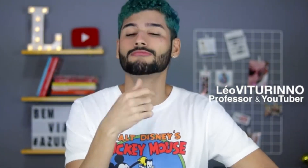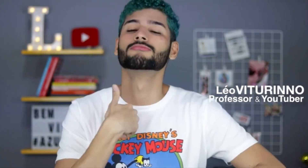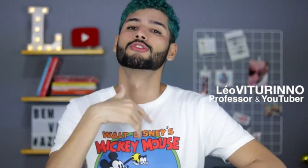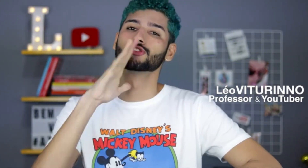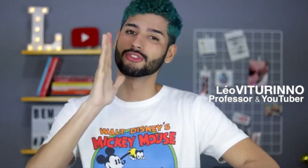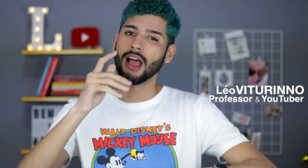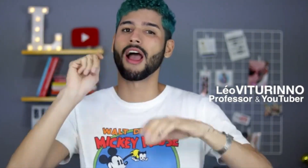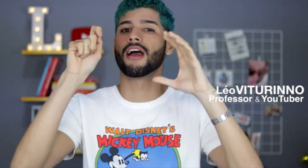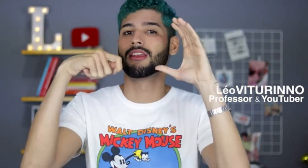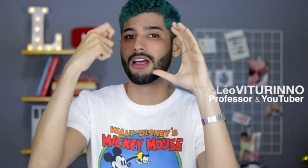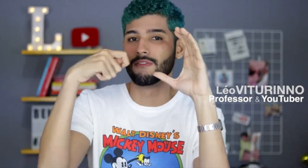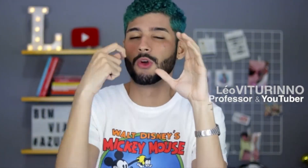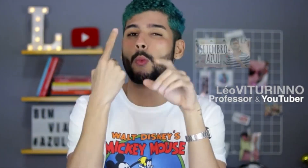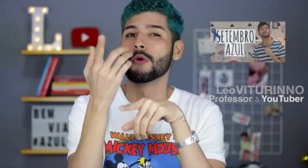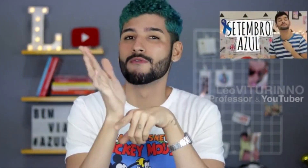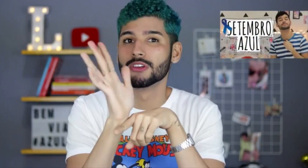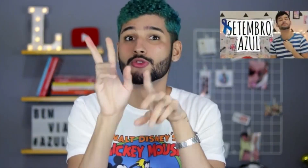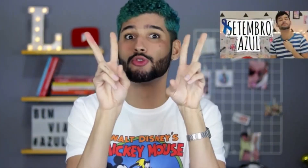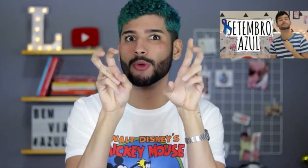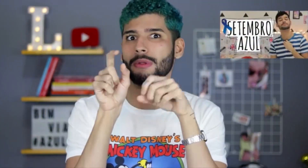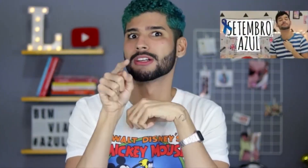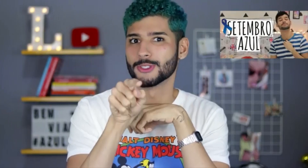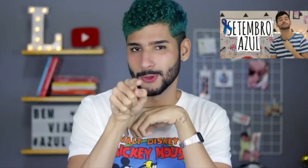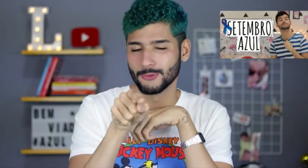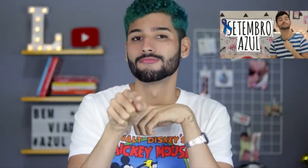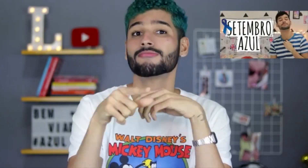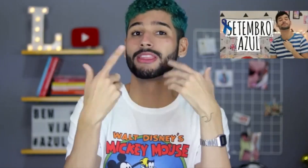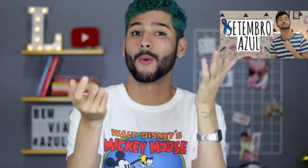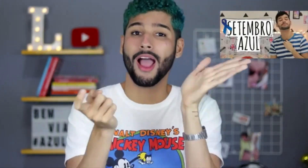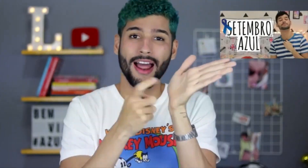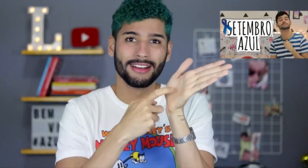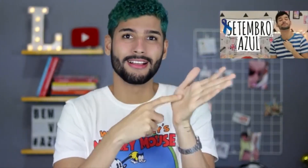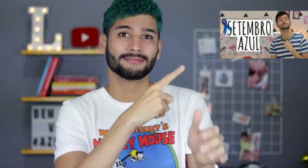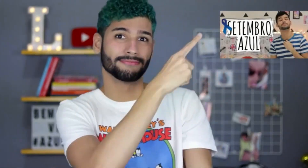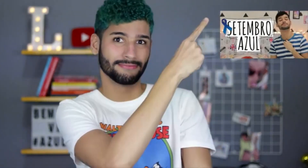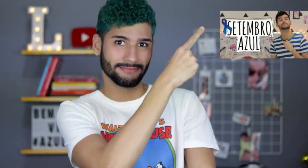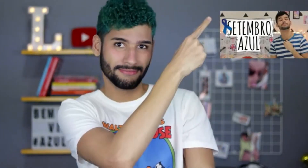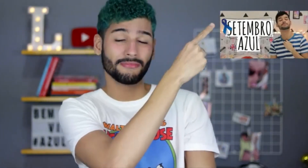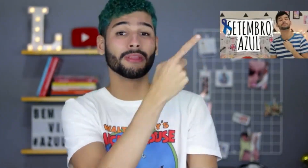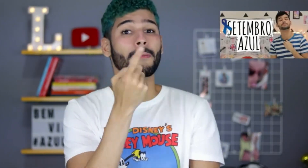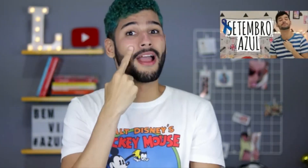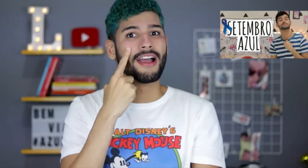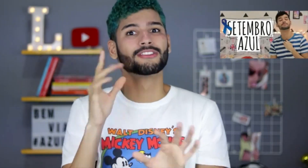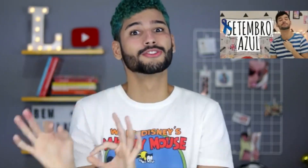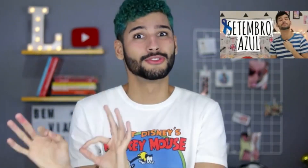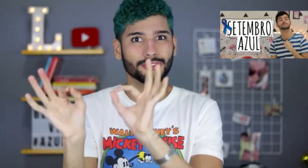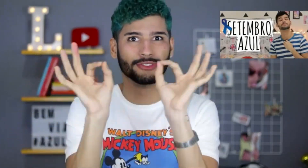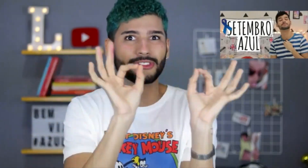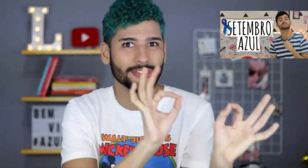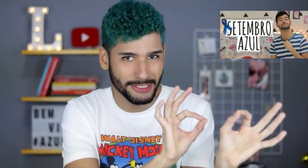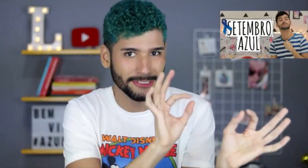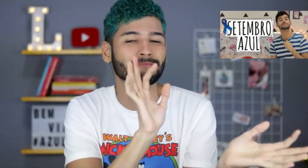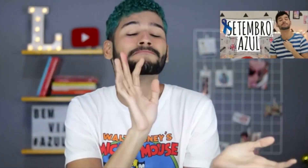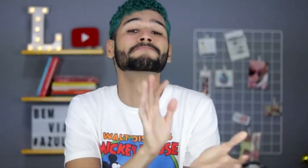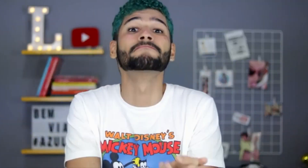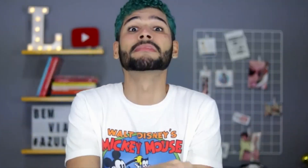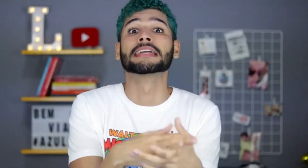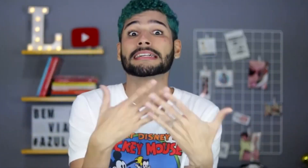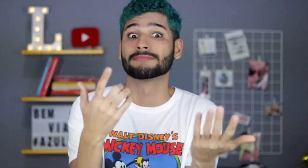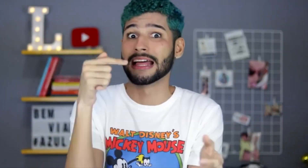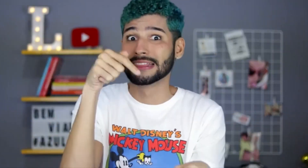fita azul senão eu já tinha gravado um vídeo sobre isso antes basta clicar aqui acima para